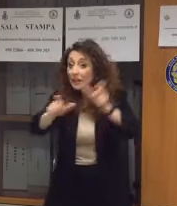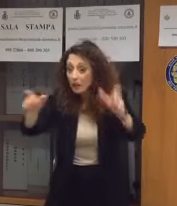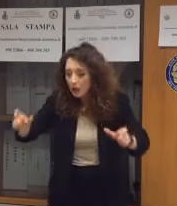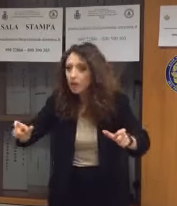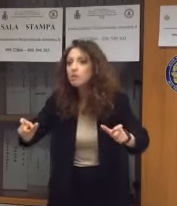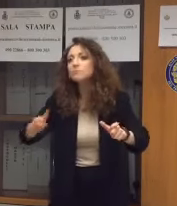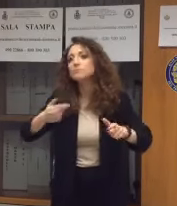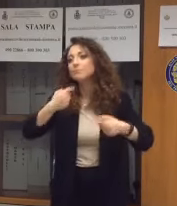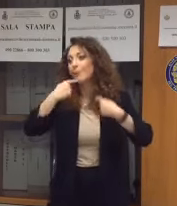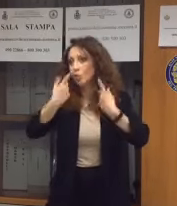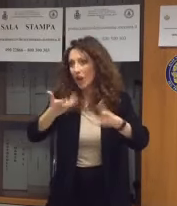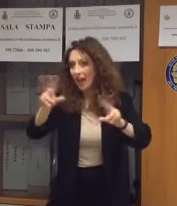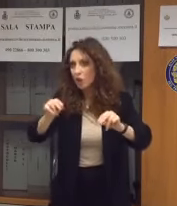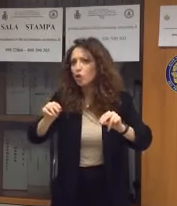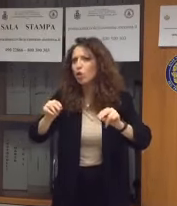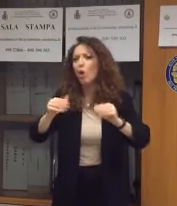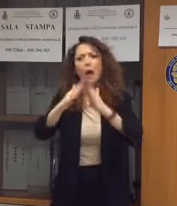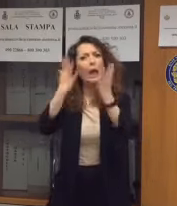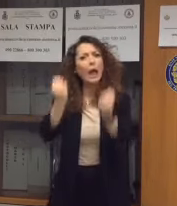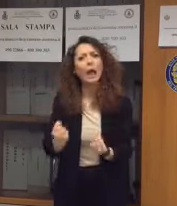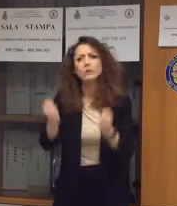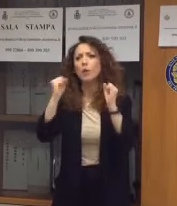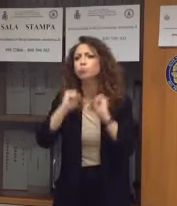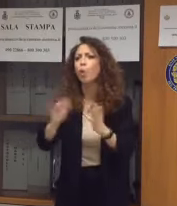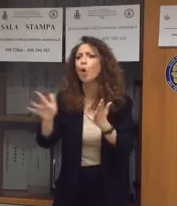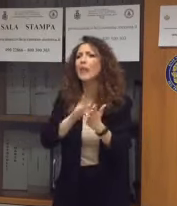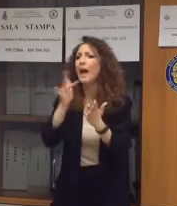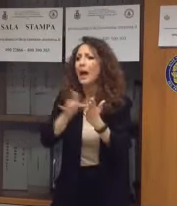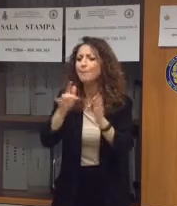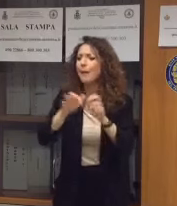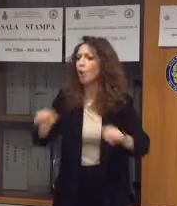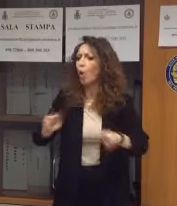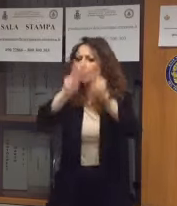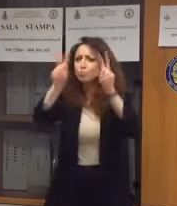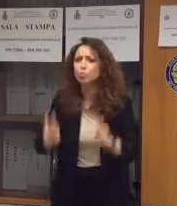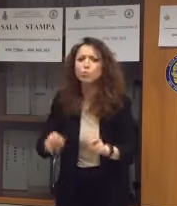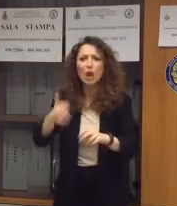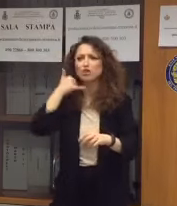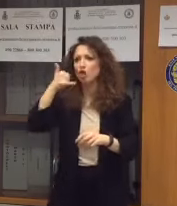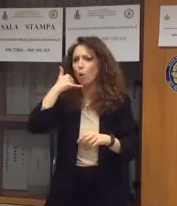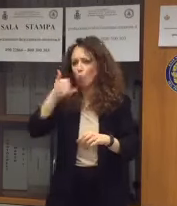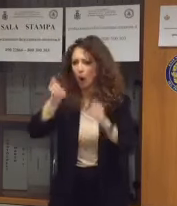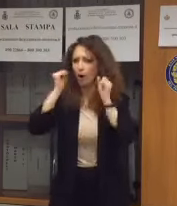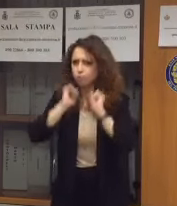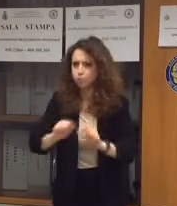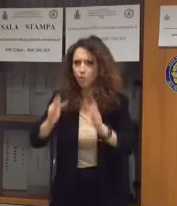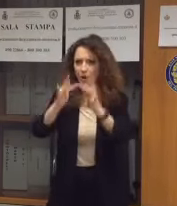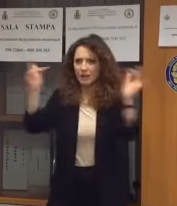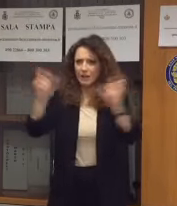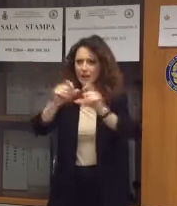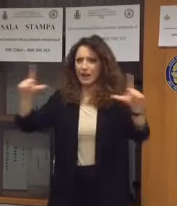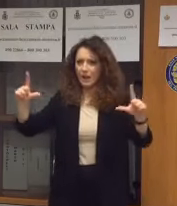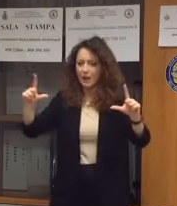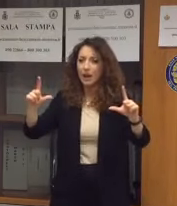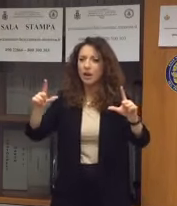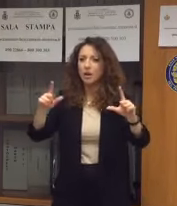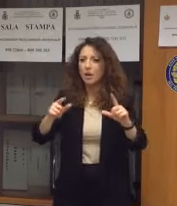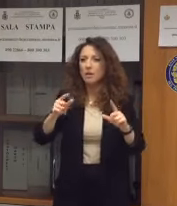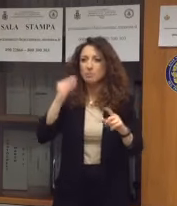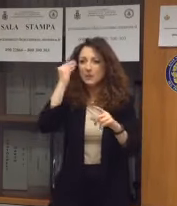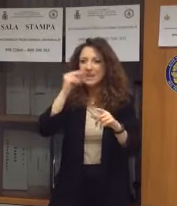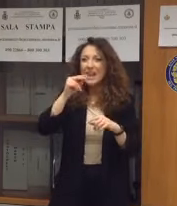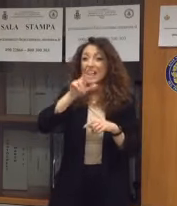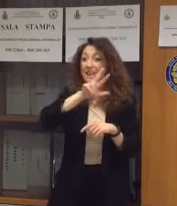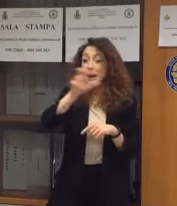casa collegandosi a un tablet, a un telefonino e a un computer, e tenete conto che su un complessivo di